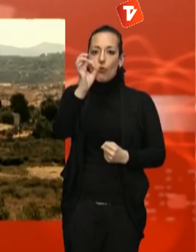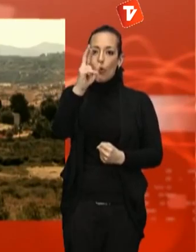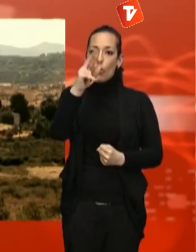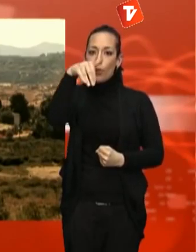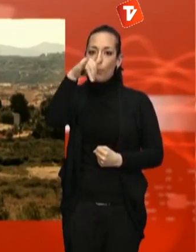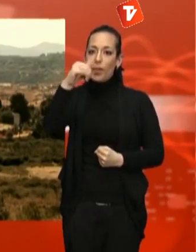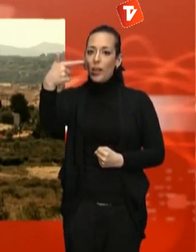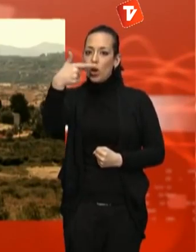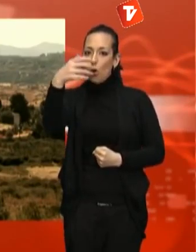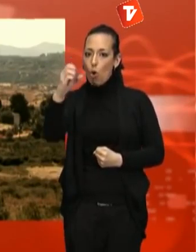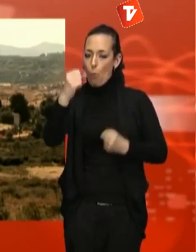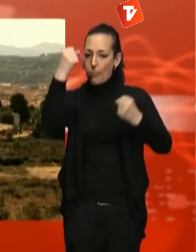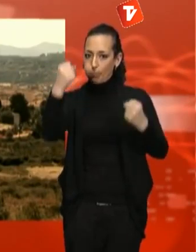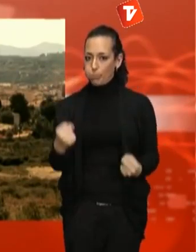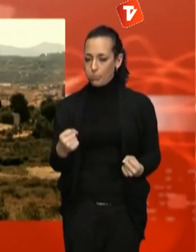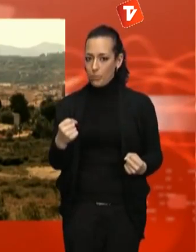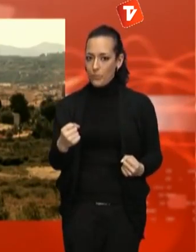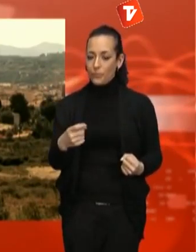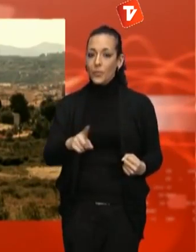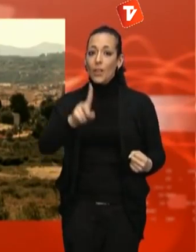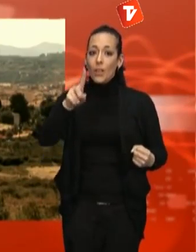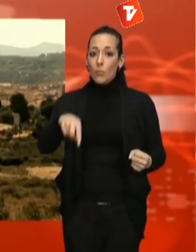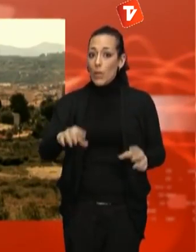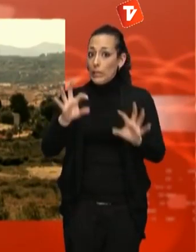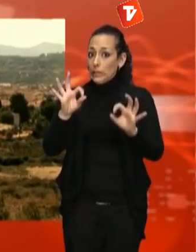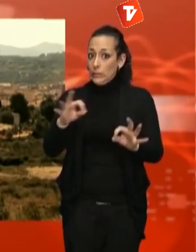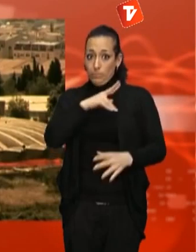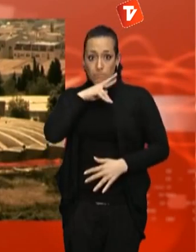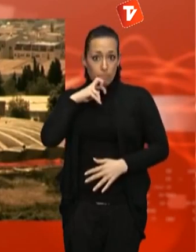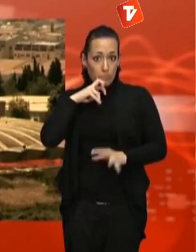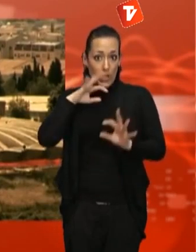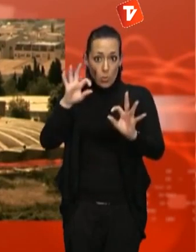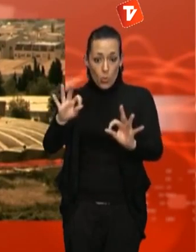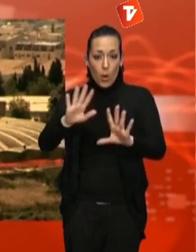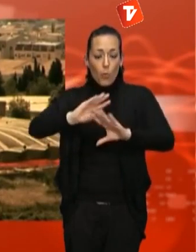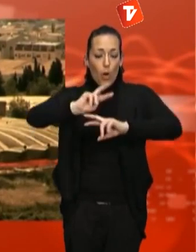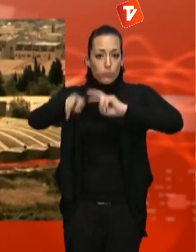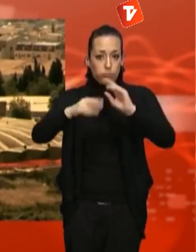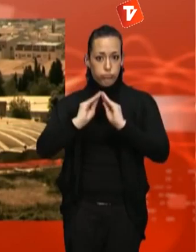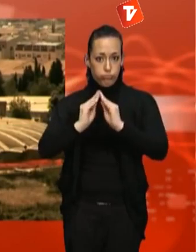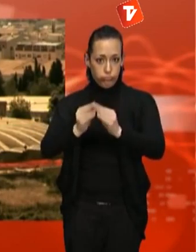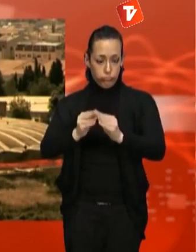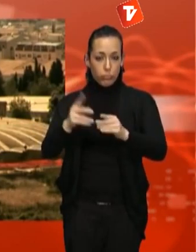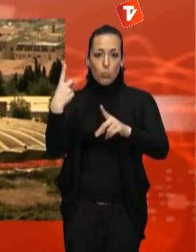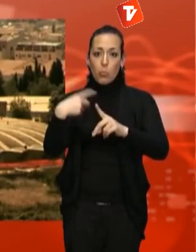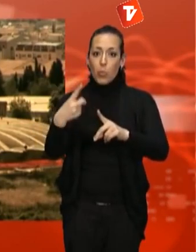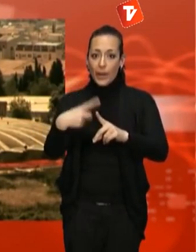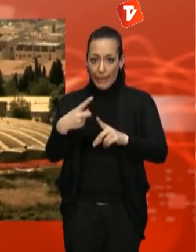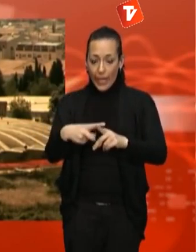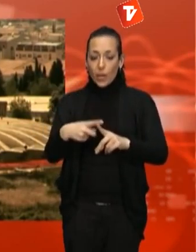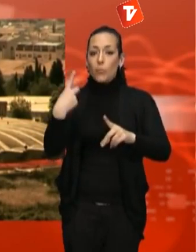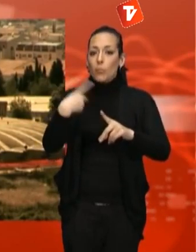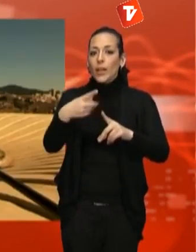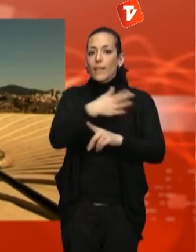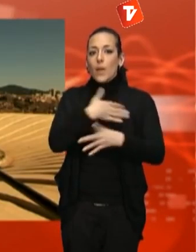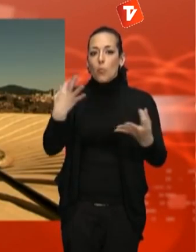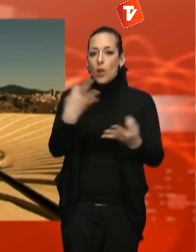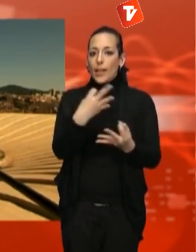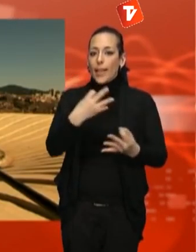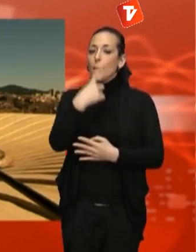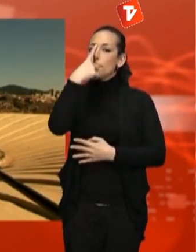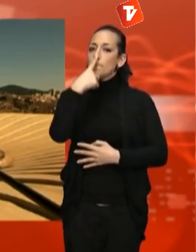un dipòsit nou i més modern, ha decidit mantenir el vell. D'una banda, el consum actual és assumible i de l'altra es vol conservar un disseny molt